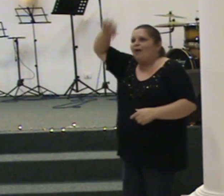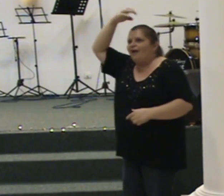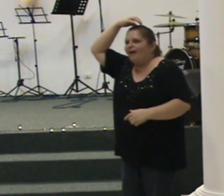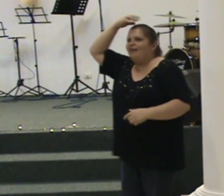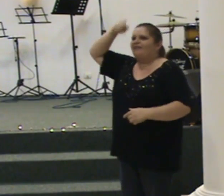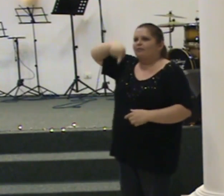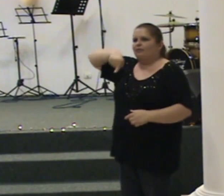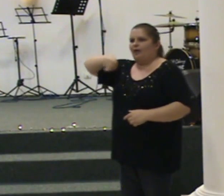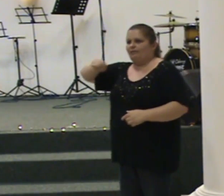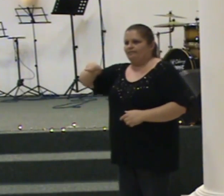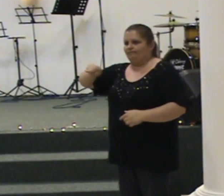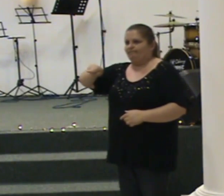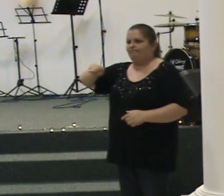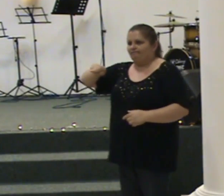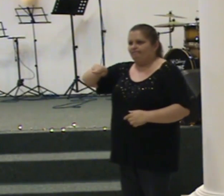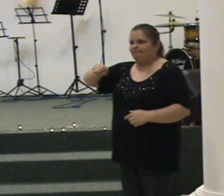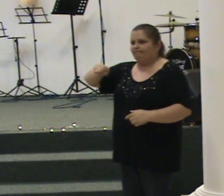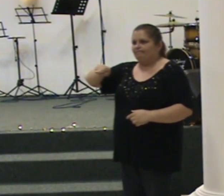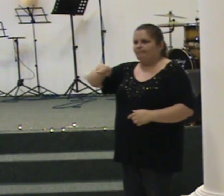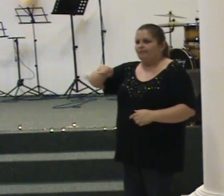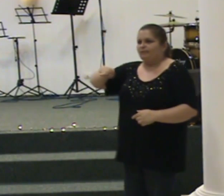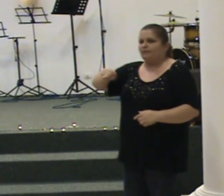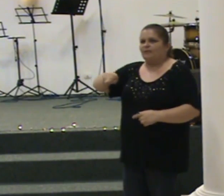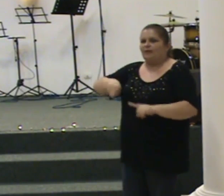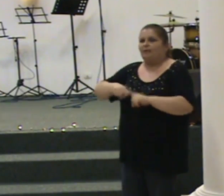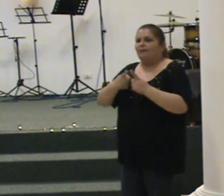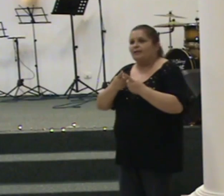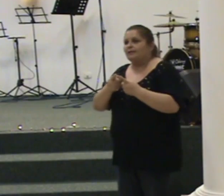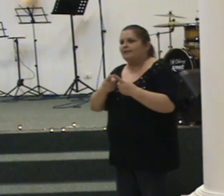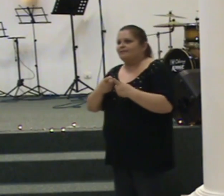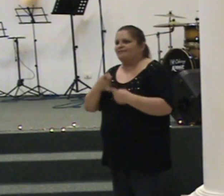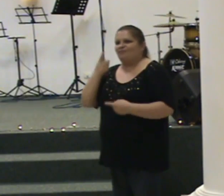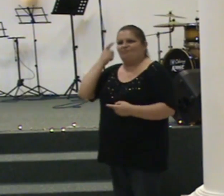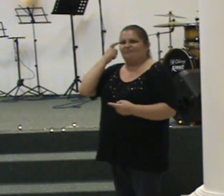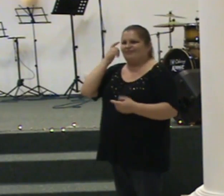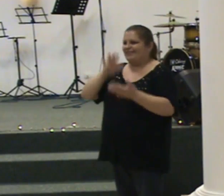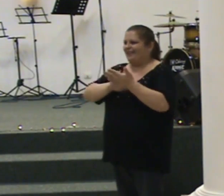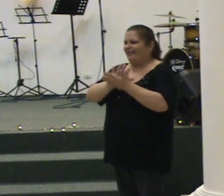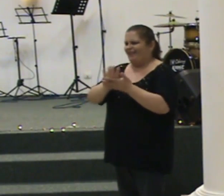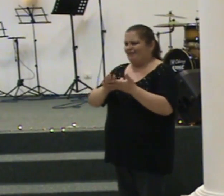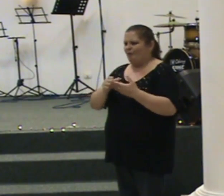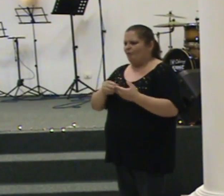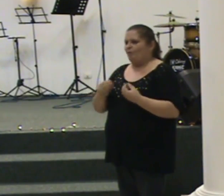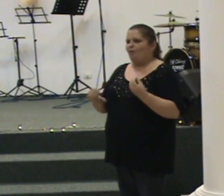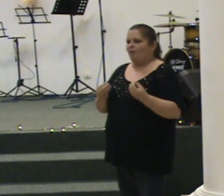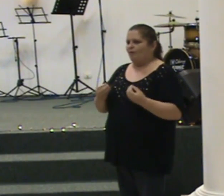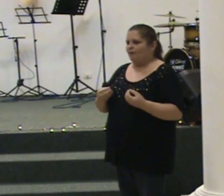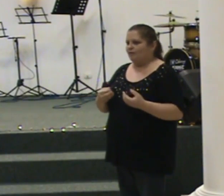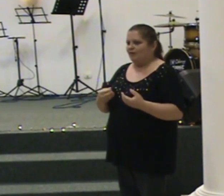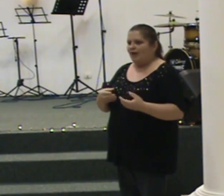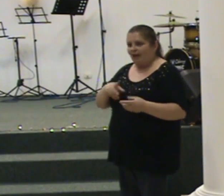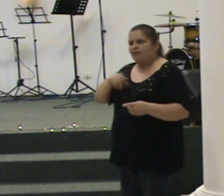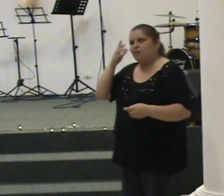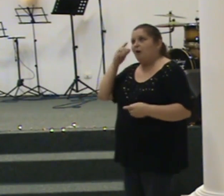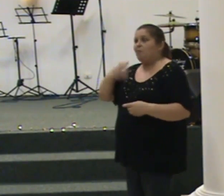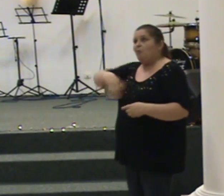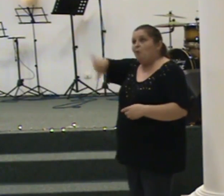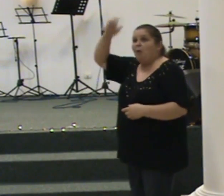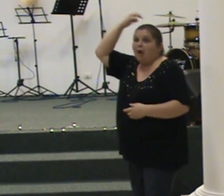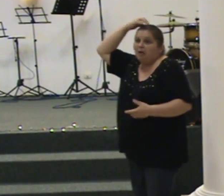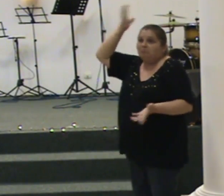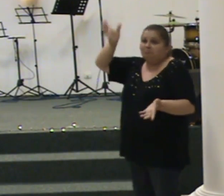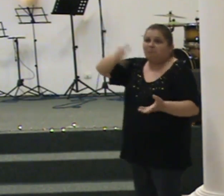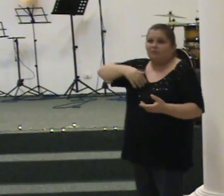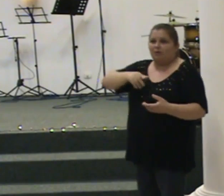eles foram ali para homenagear esse rei, mas eles não tinham ideia de que estava ali o Criador do mundo,